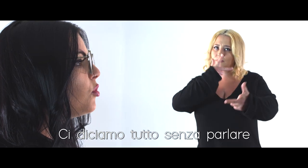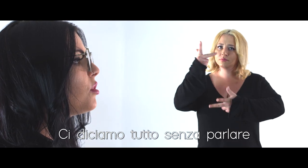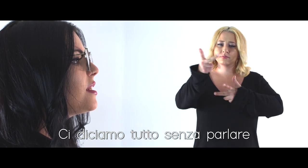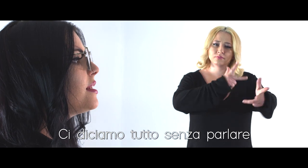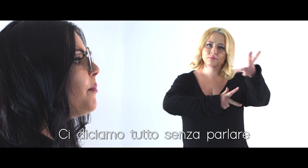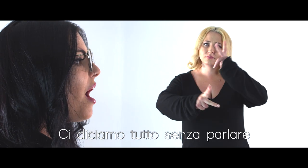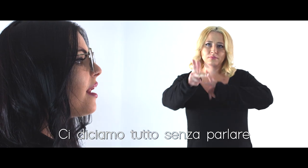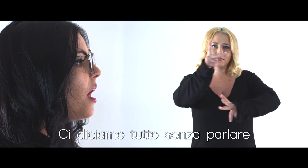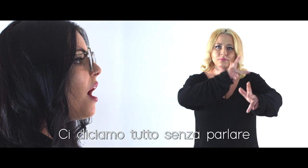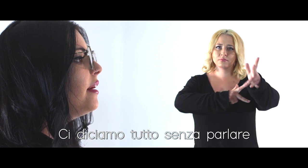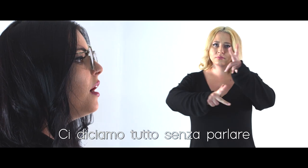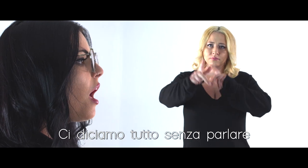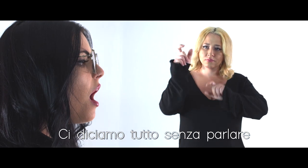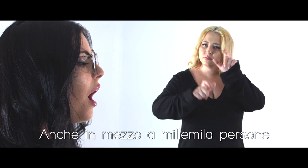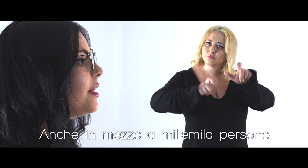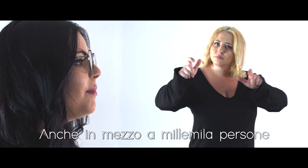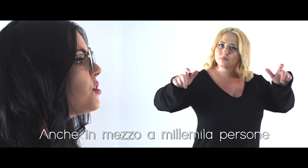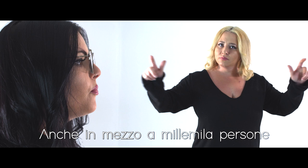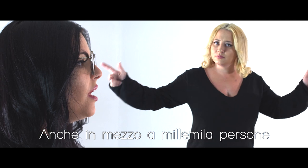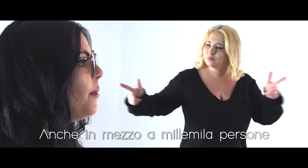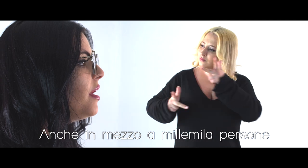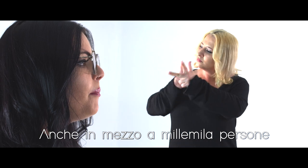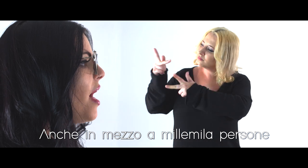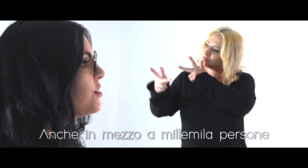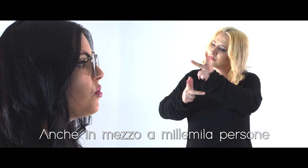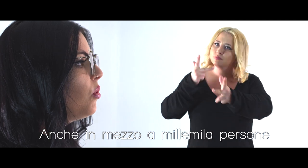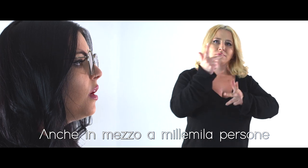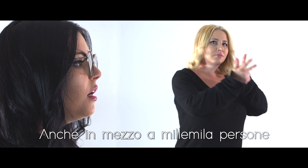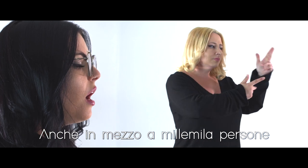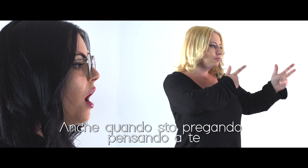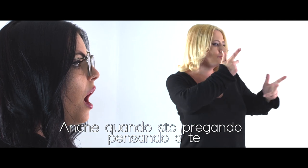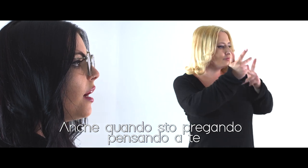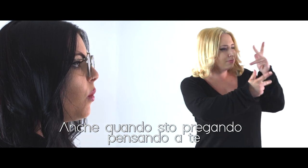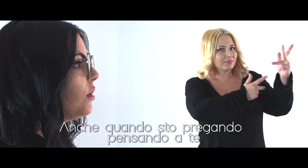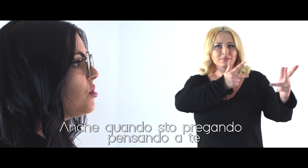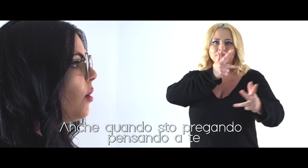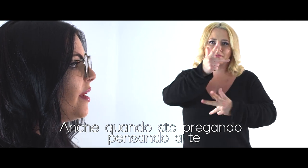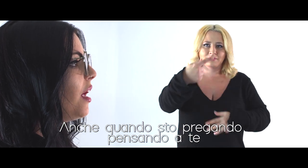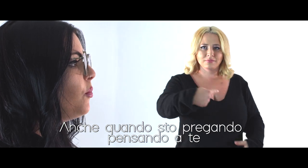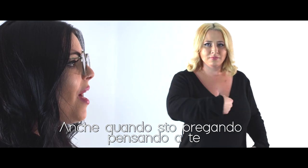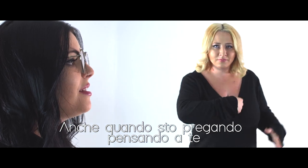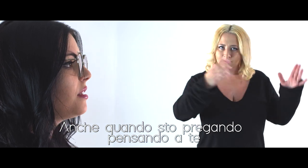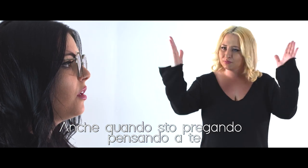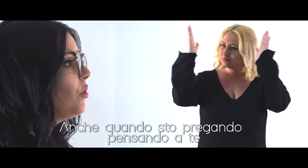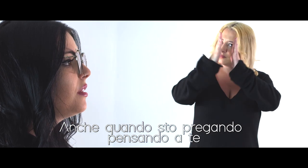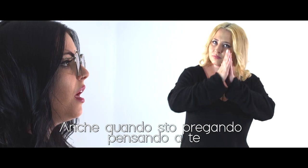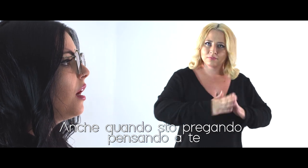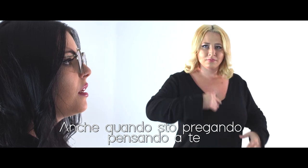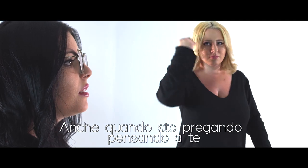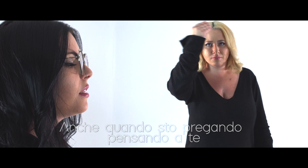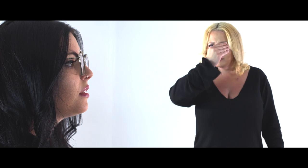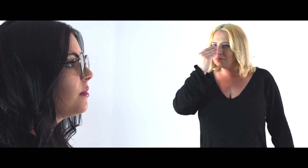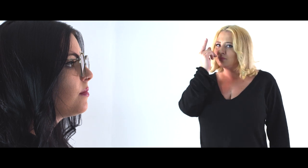Ci diciamo tutto senza parlare, anche in mezzo a mille e mille persone, anche quando sto pregando pensando a